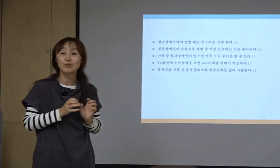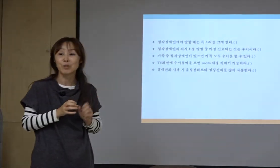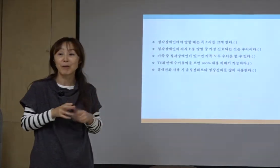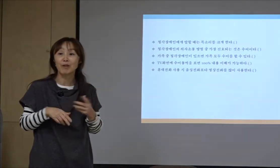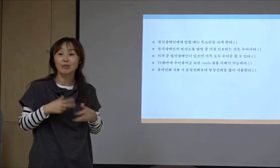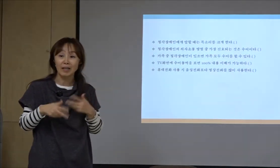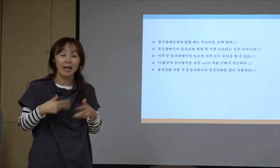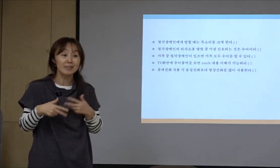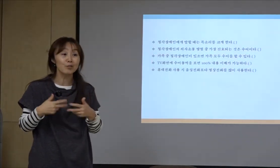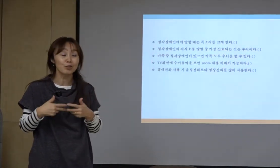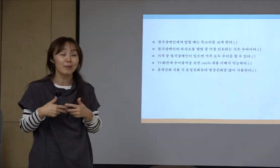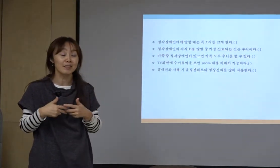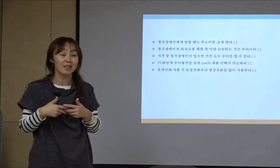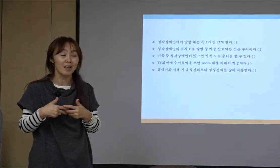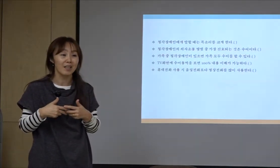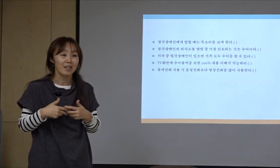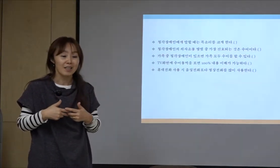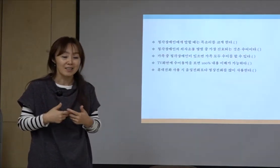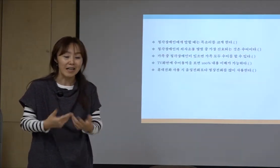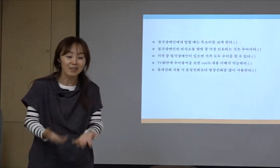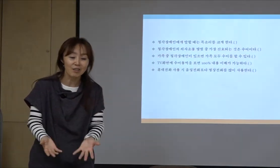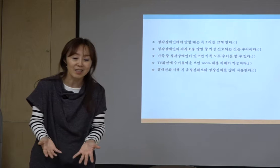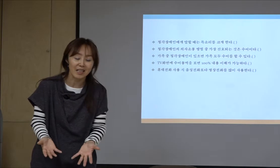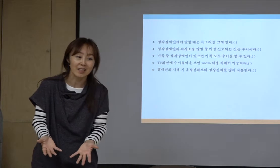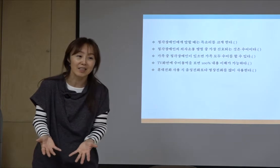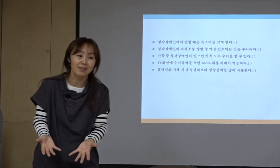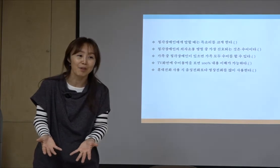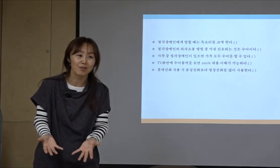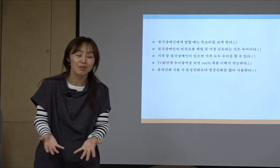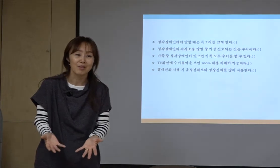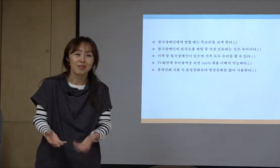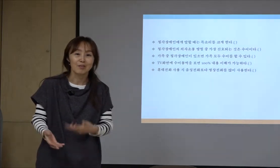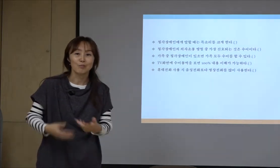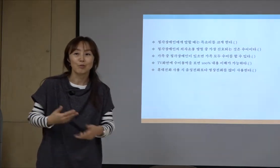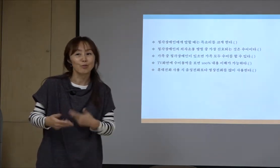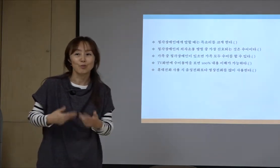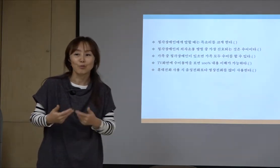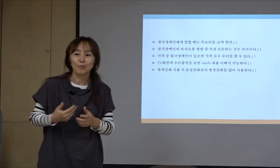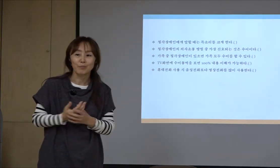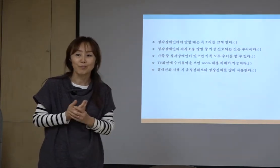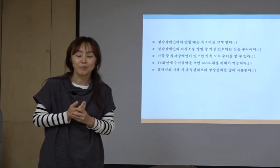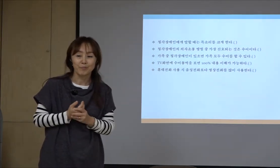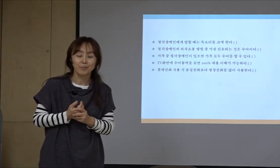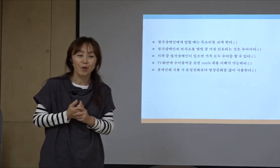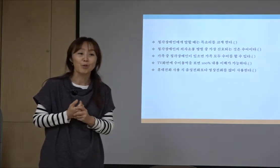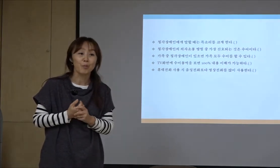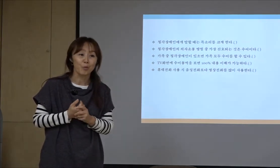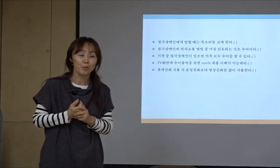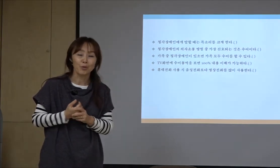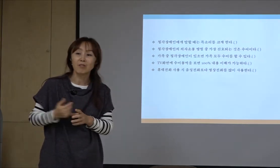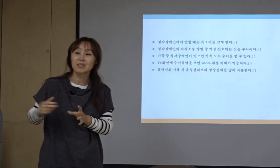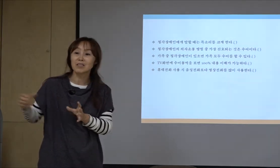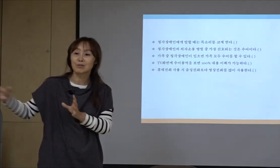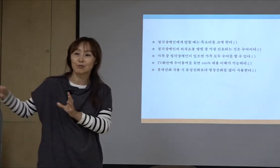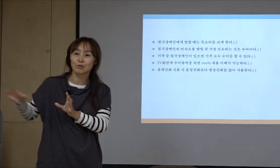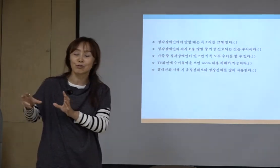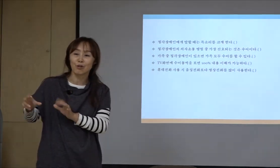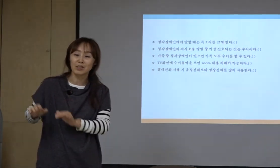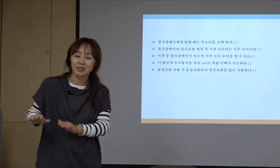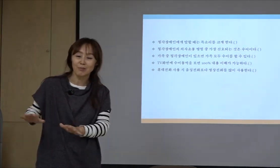없이 배워서 하는 경우들이 많은데 자녀가 장애인이면 뭐 좀 어렵고 또 형제들도 어릴 때 뭐